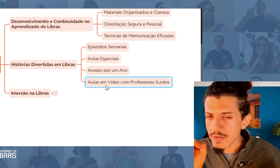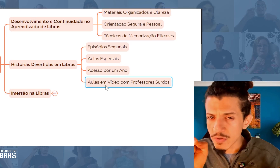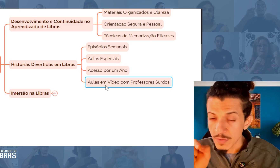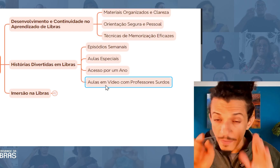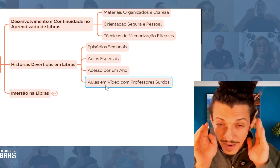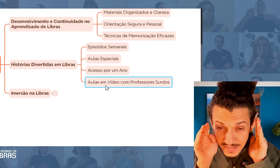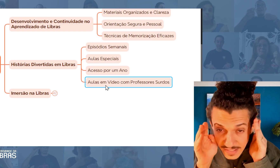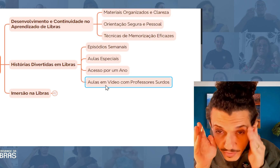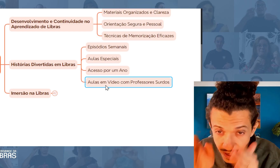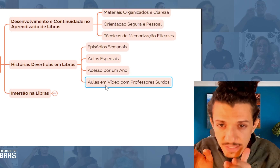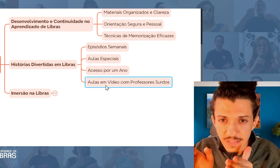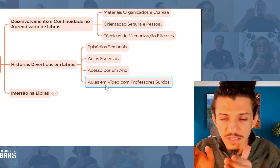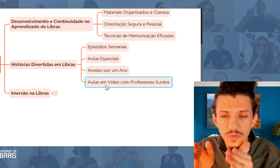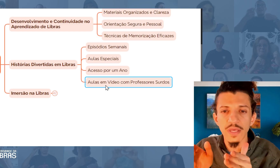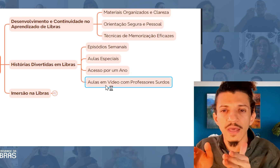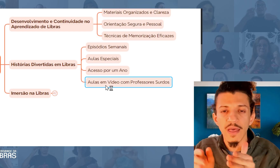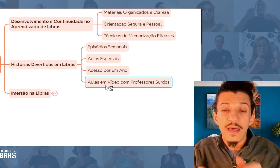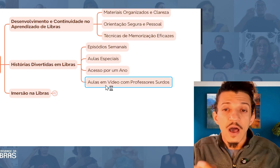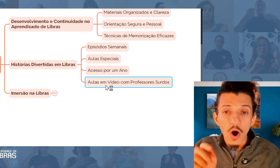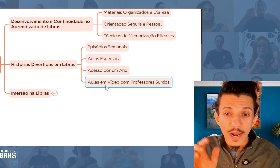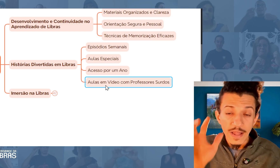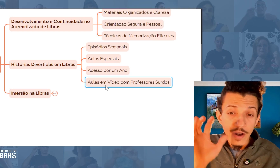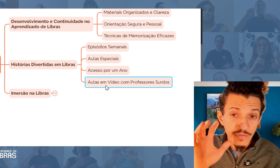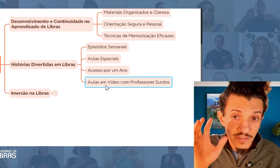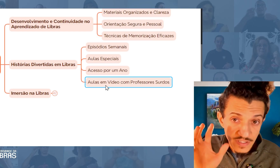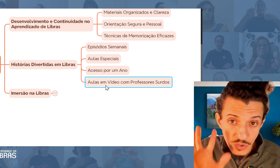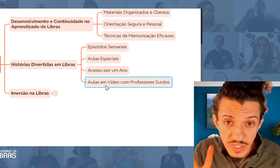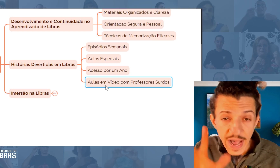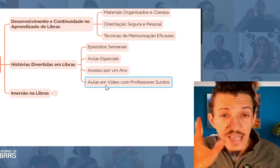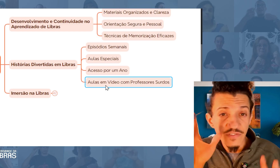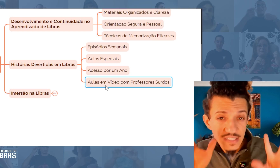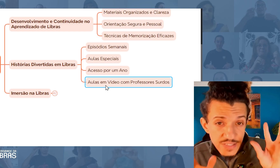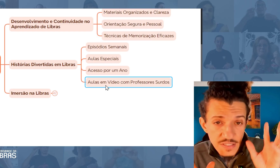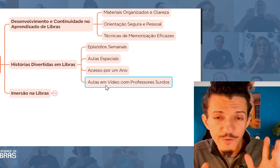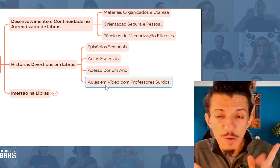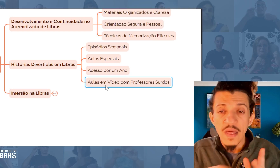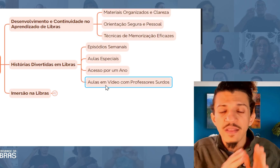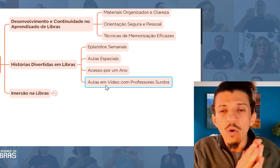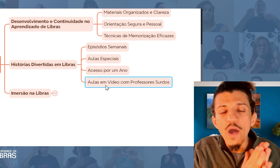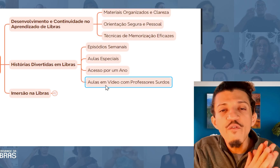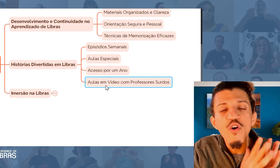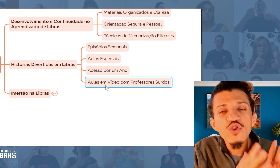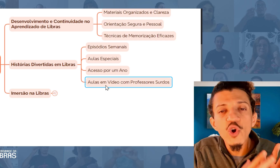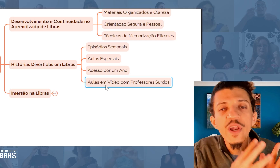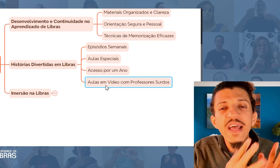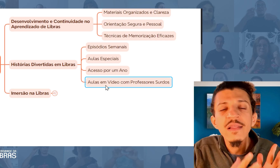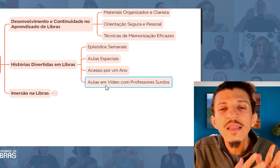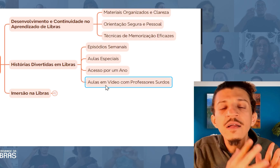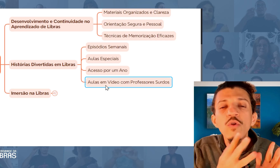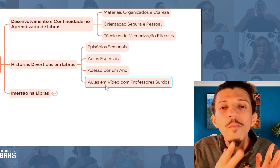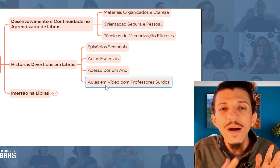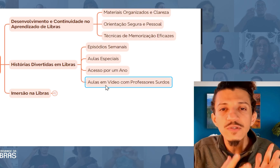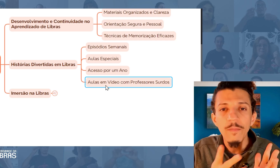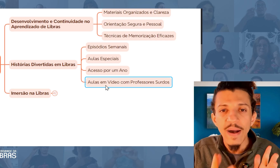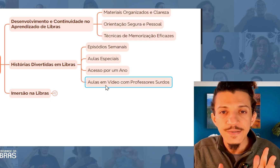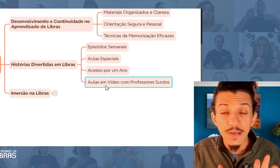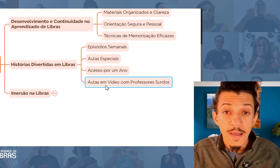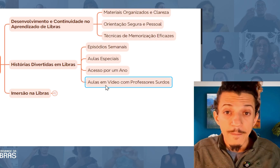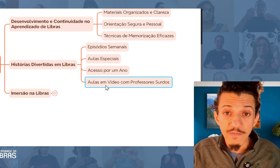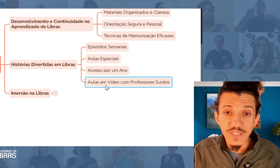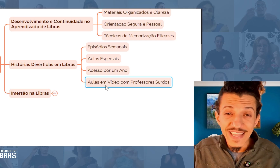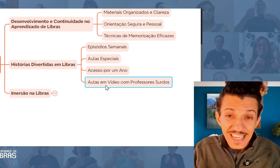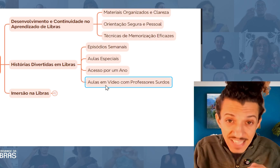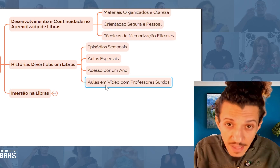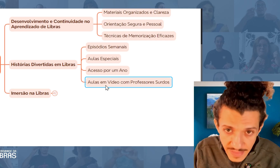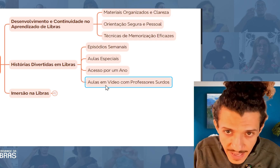ignora as outras, mas presta atenção nisso aqui. Olha, na hora de você fazer os sinais, faça dessa forma. Então eu vou te orientando passo a passo, para